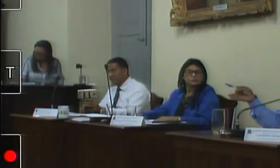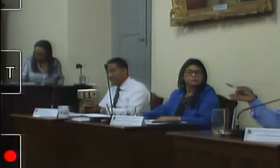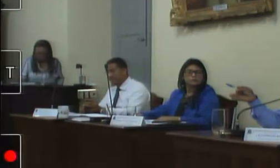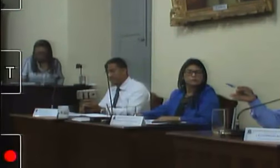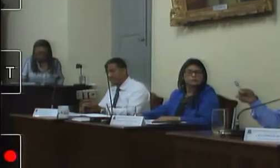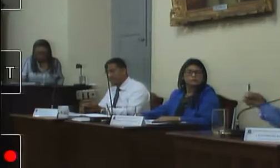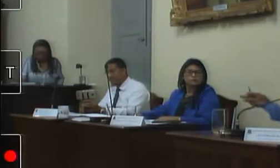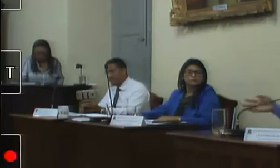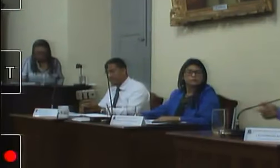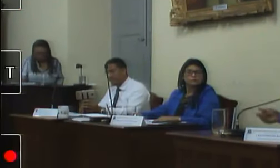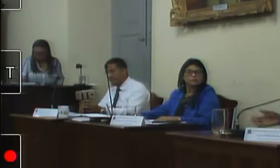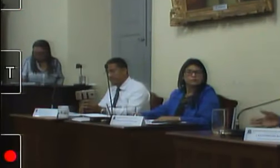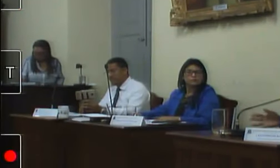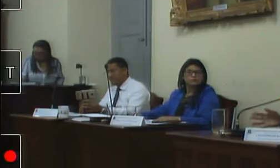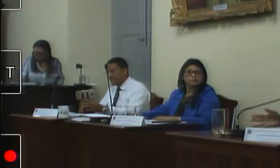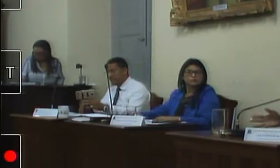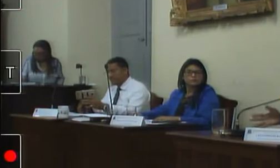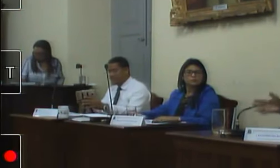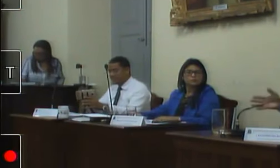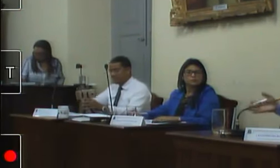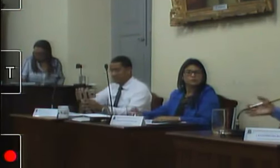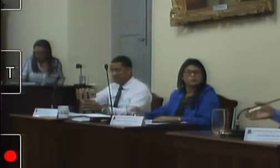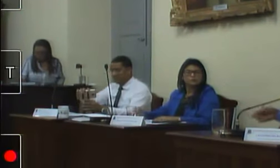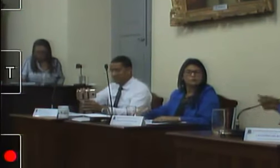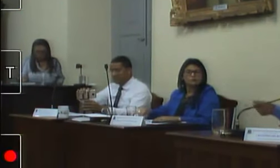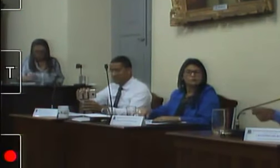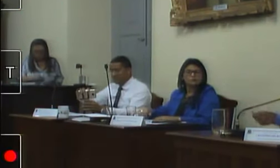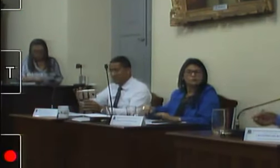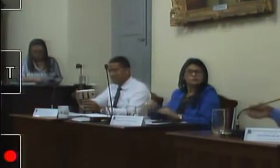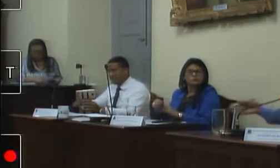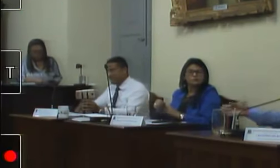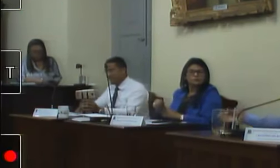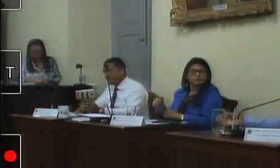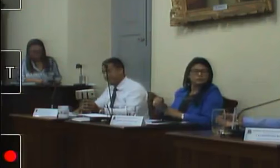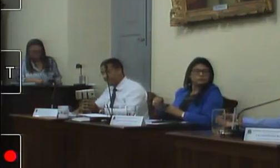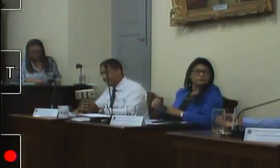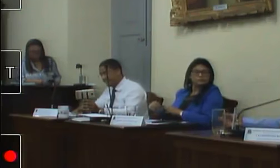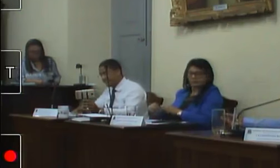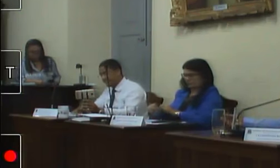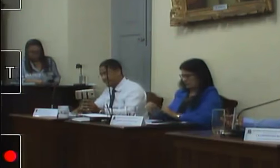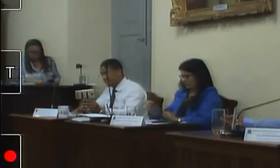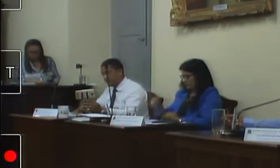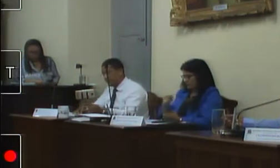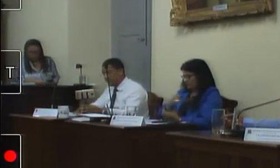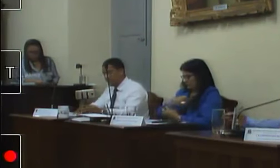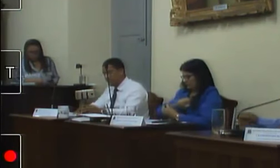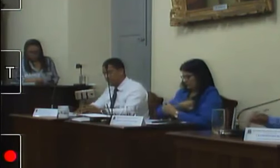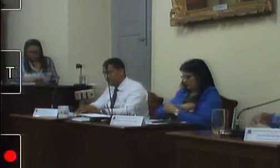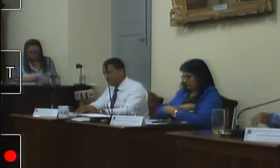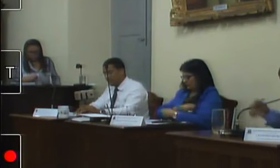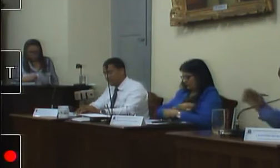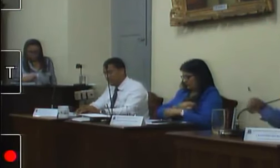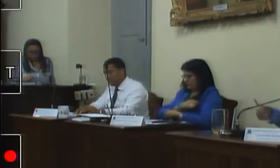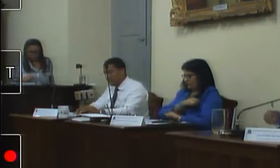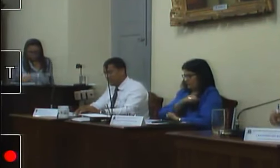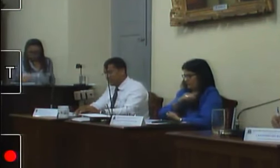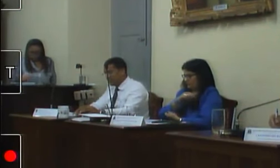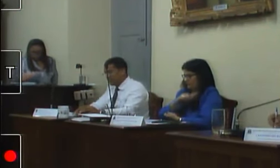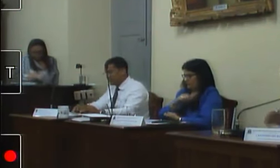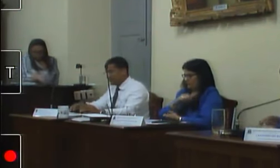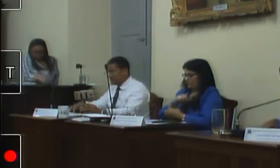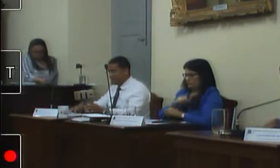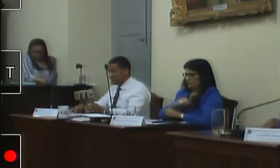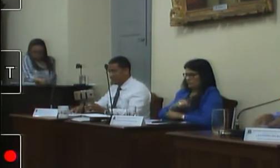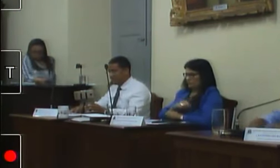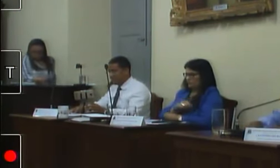à prefeitura. E lá é, se você já tem visto lá com bons olhos, para usar aquilo lá para algum setor da saúde. E